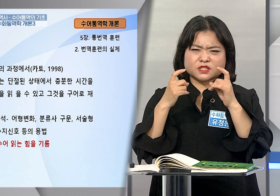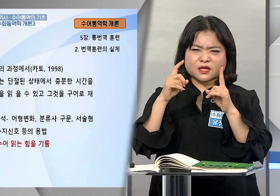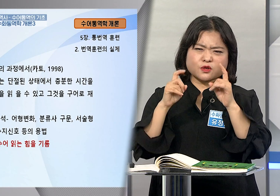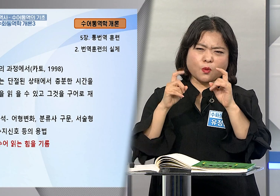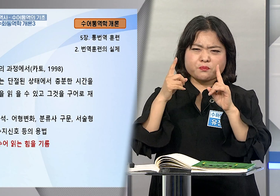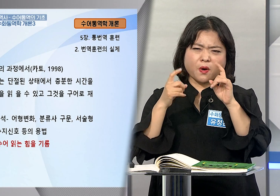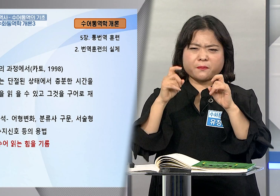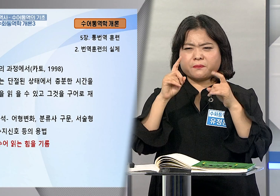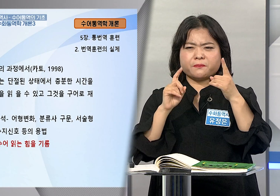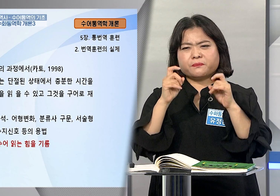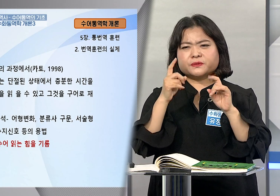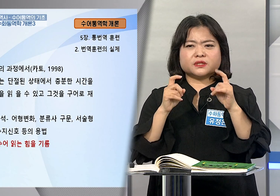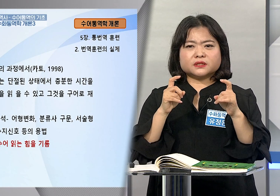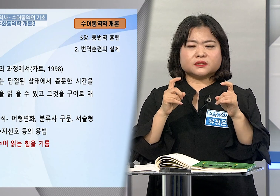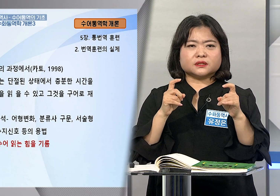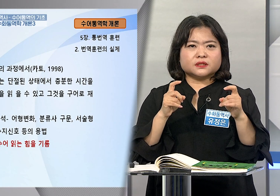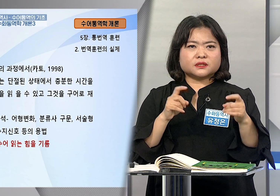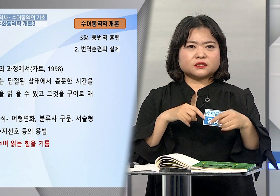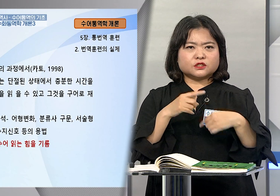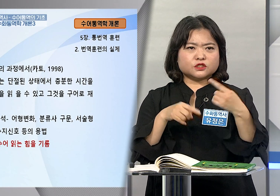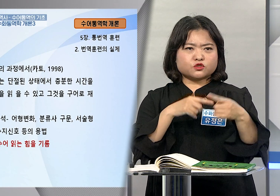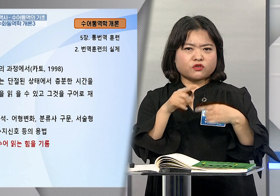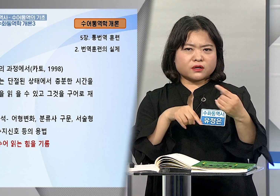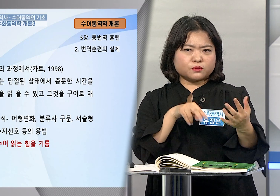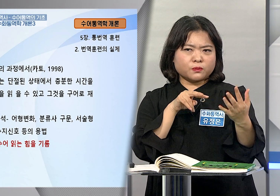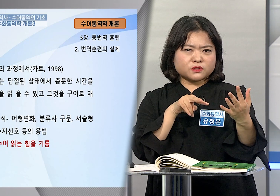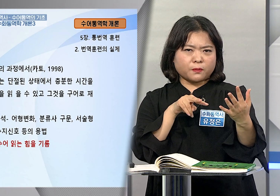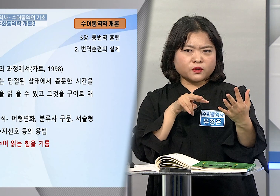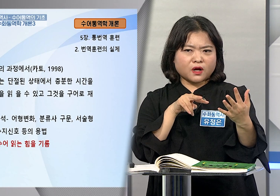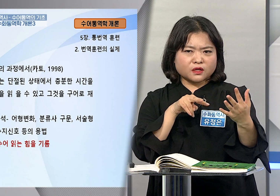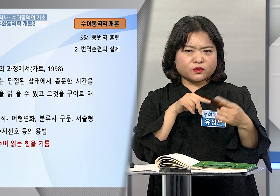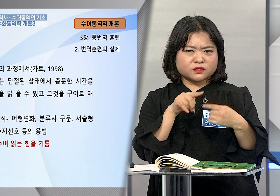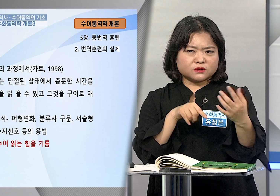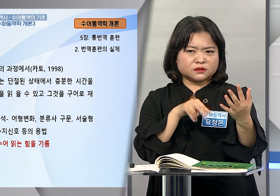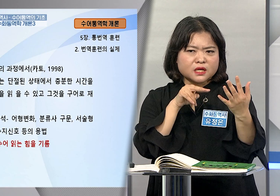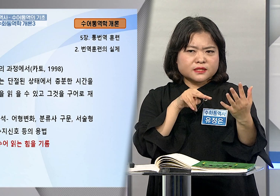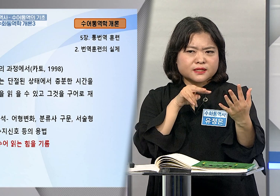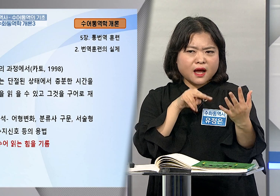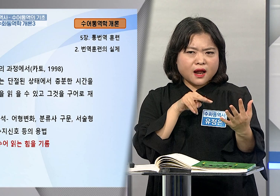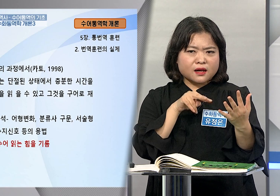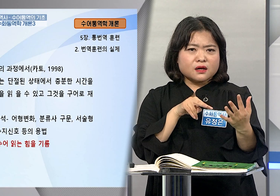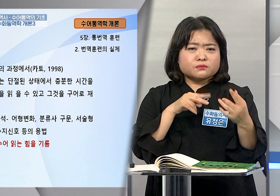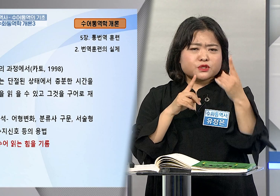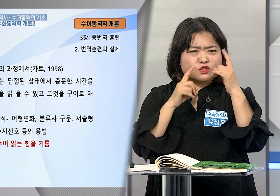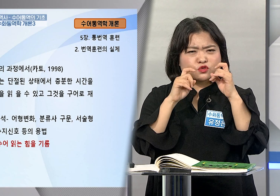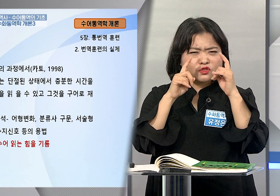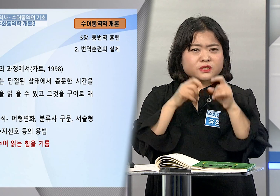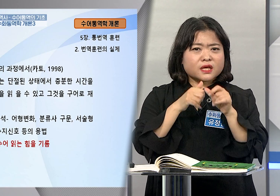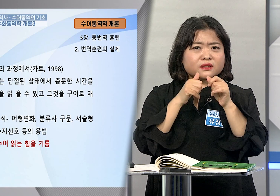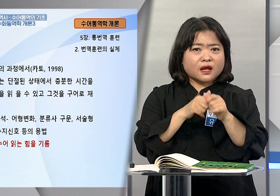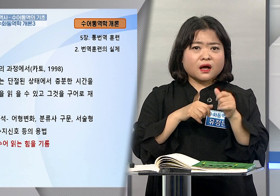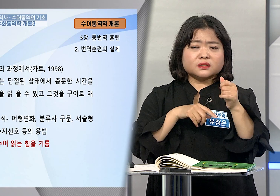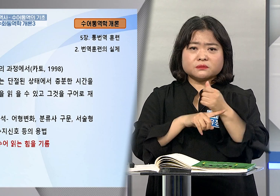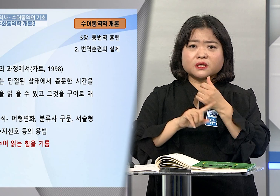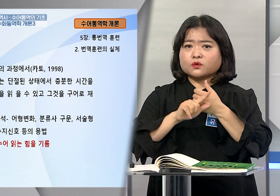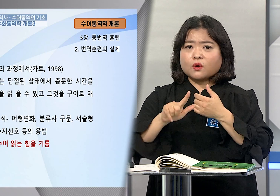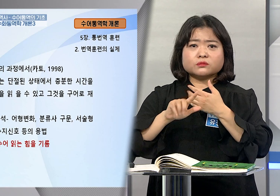등의 용법들을 사실 수화를 보면서 번역하기 위해서는 비수지에 따라 의미가 너무